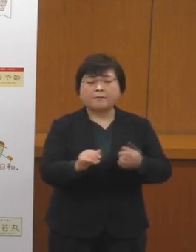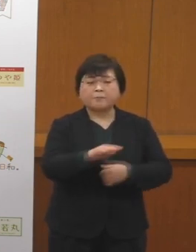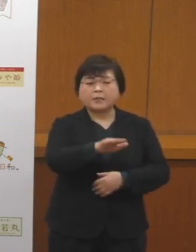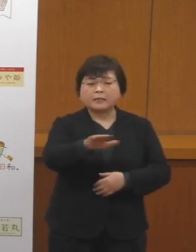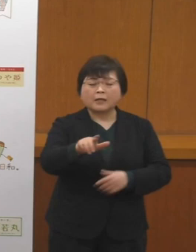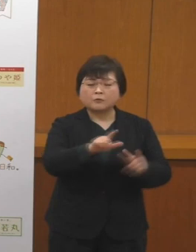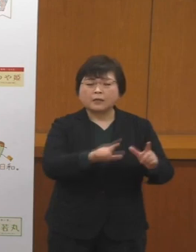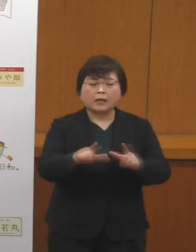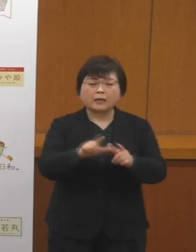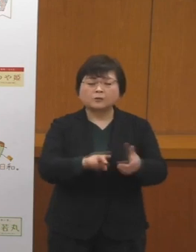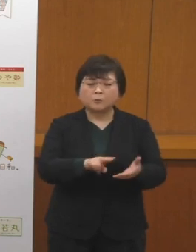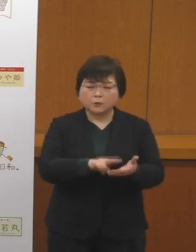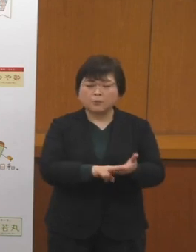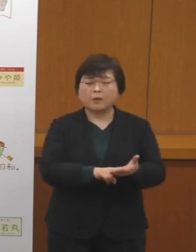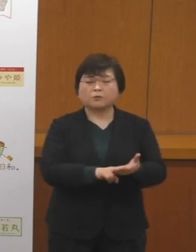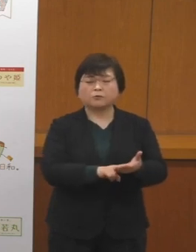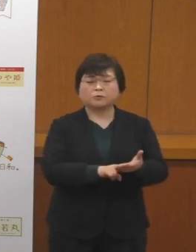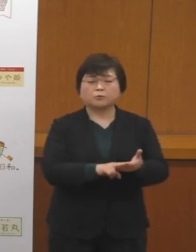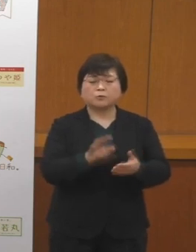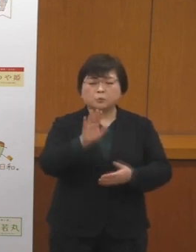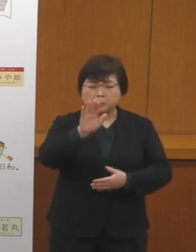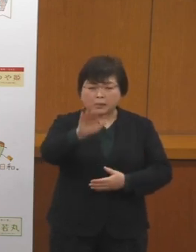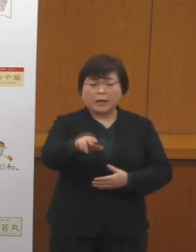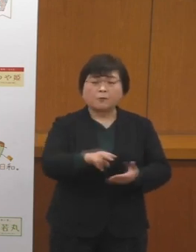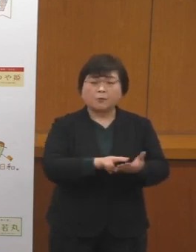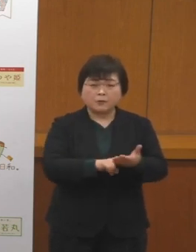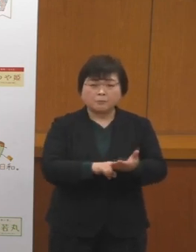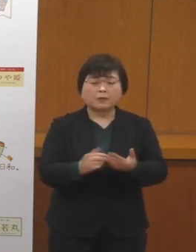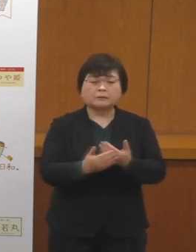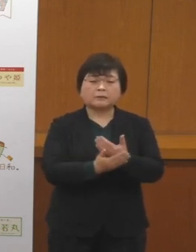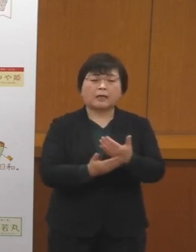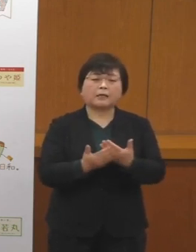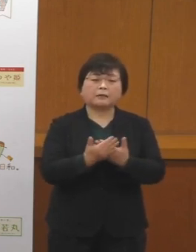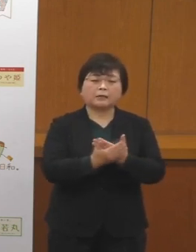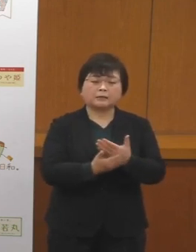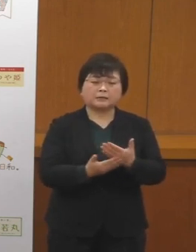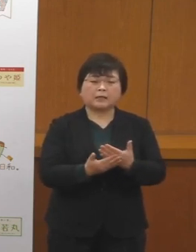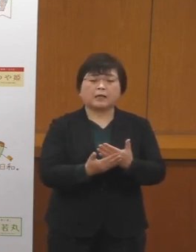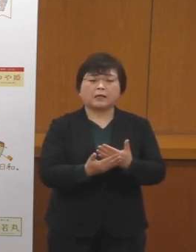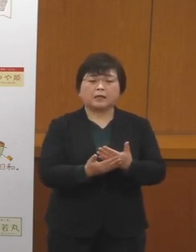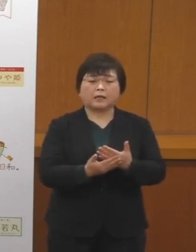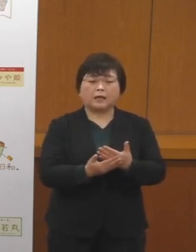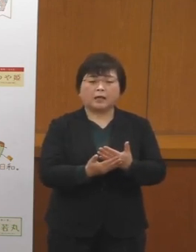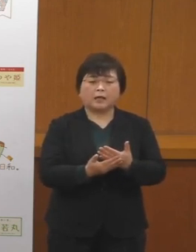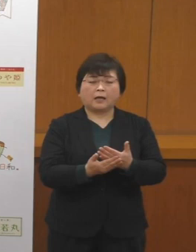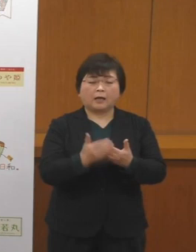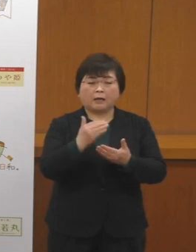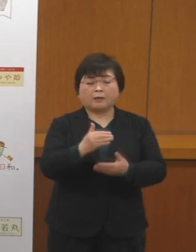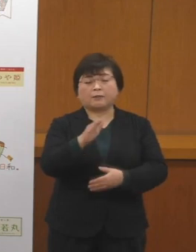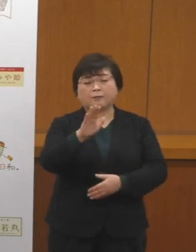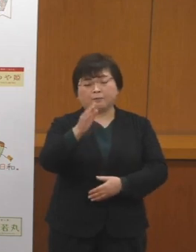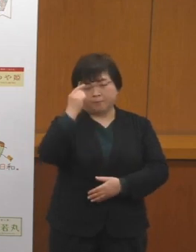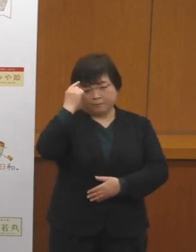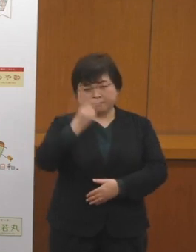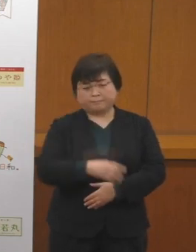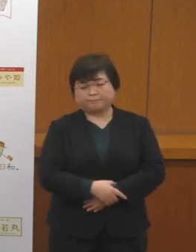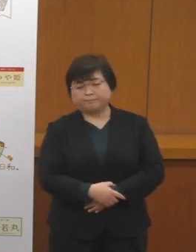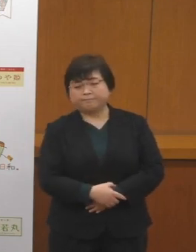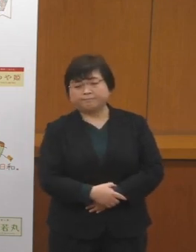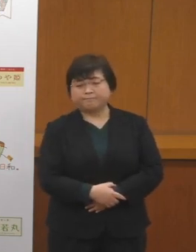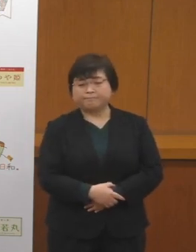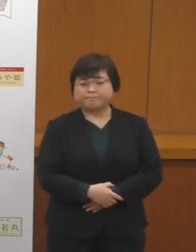さんの生活を決める未来をもう決める大事なものでありますのでこの